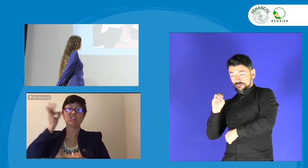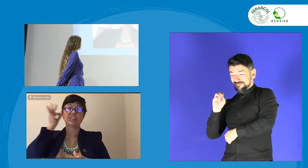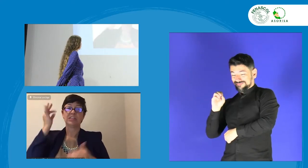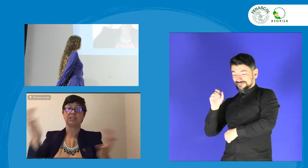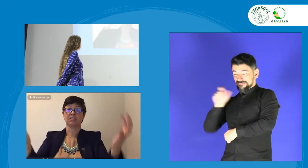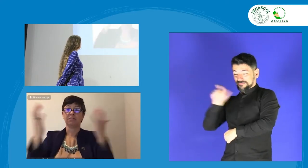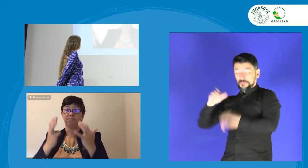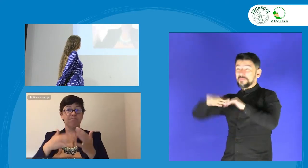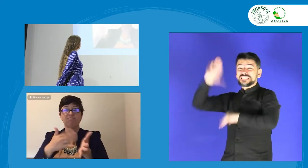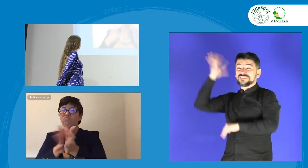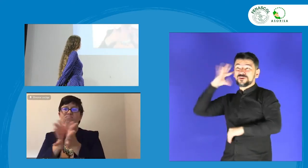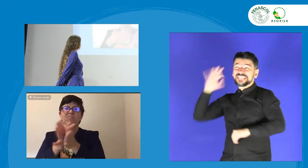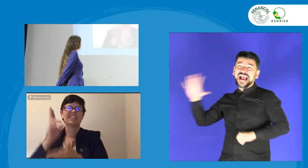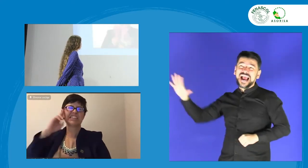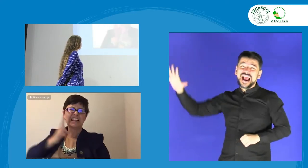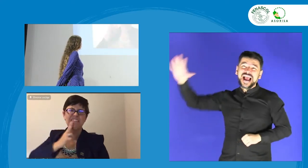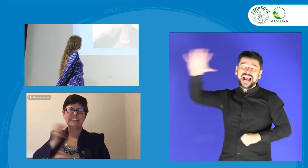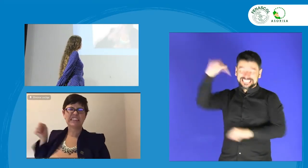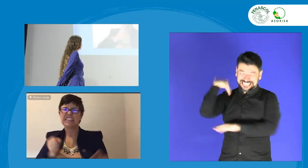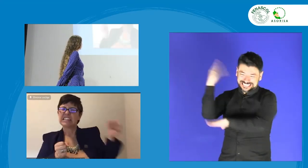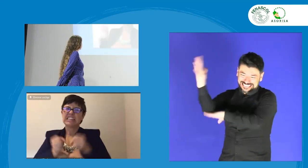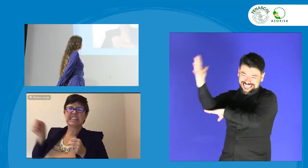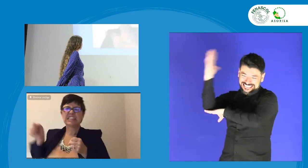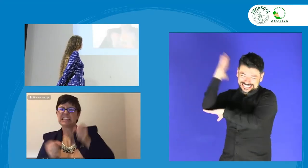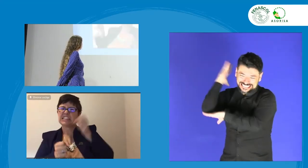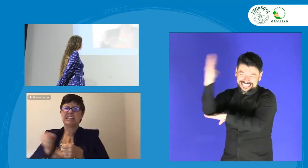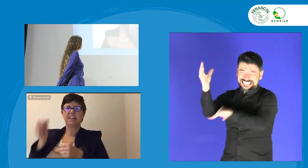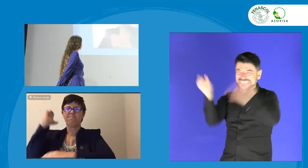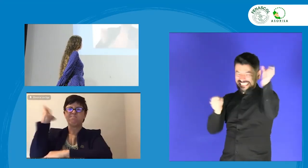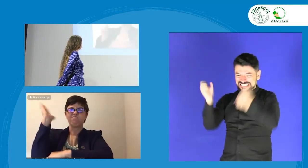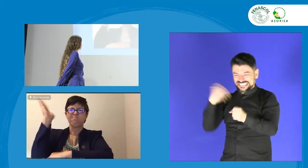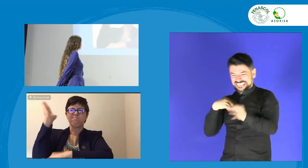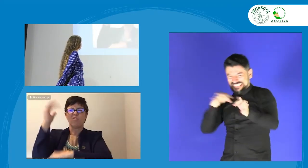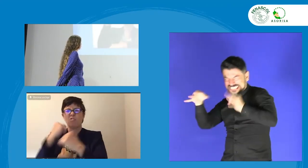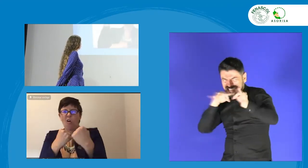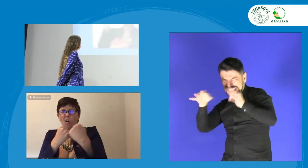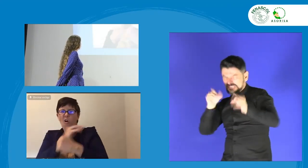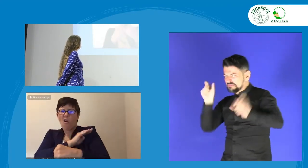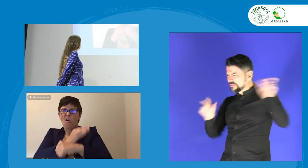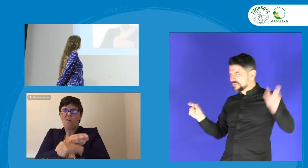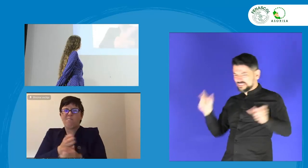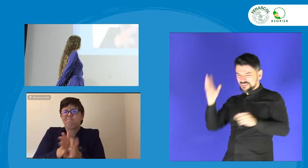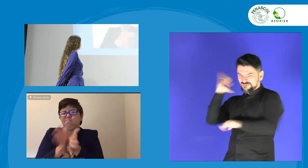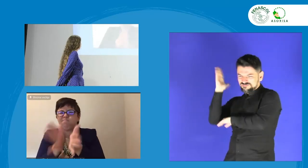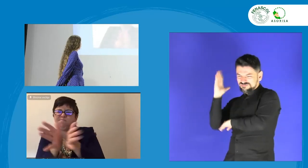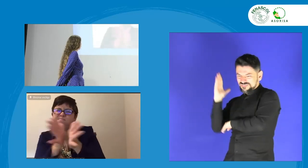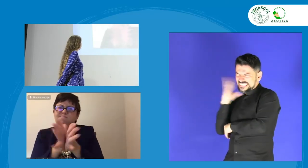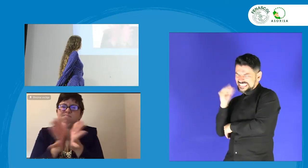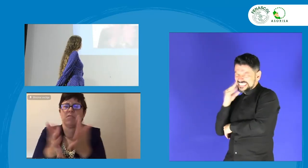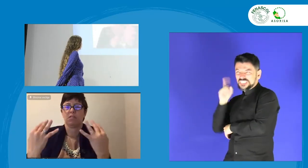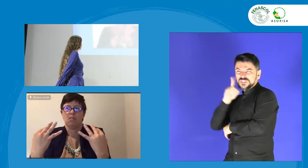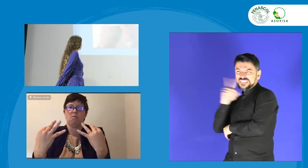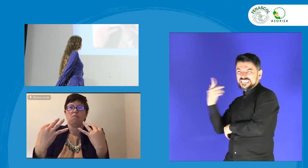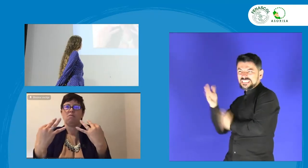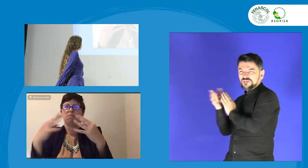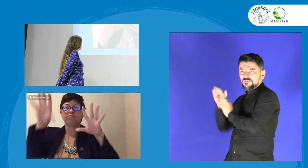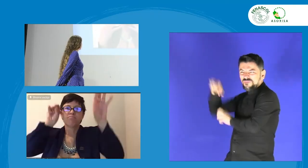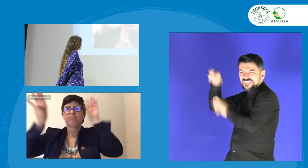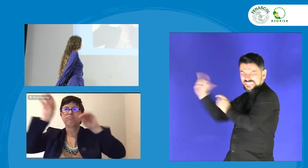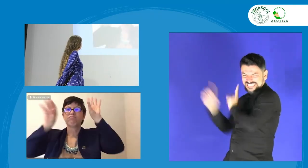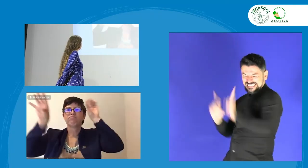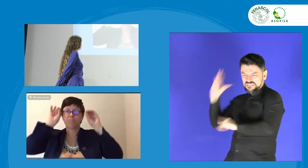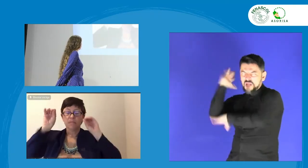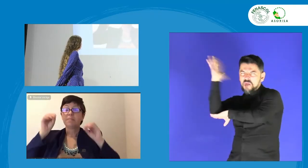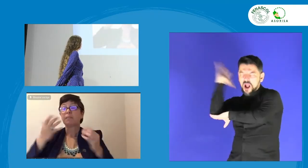unas 400 personas, 400 educadores oyentes que participaron de esta clase de eventos, que vieron